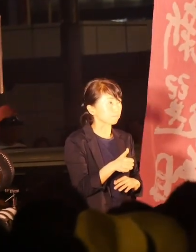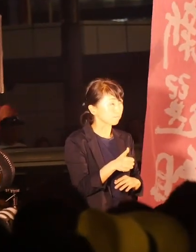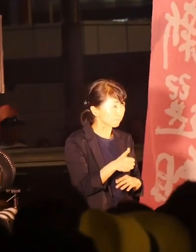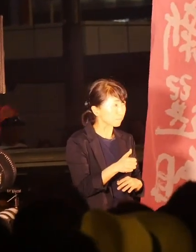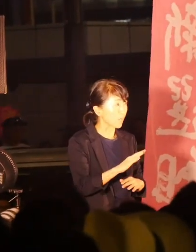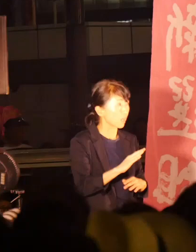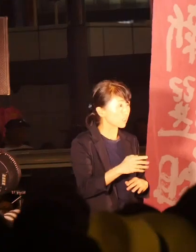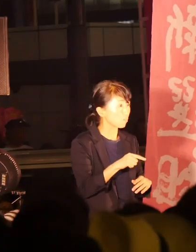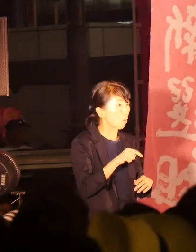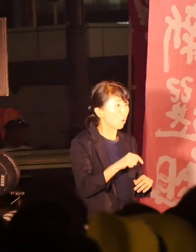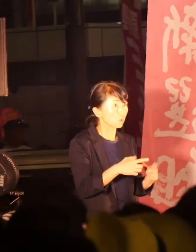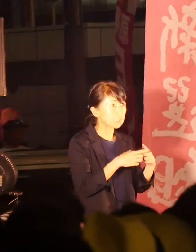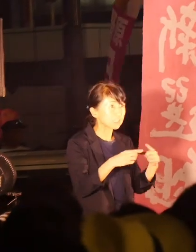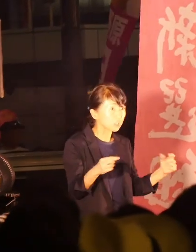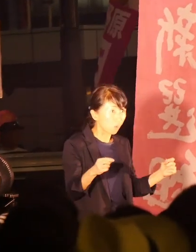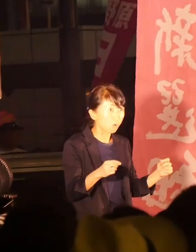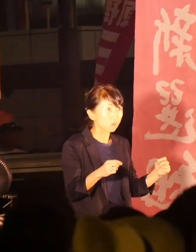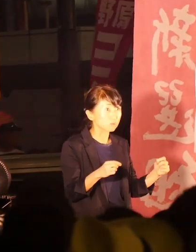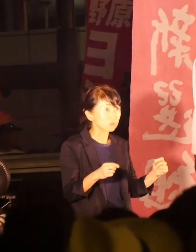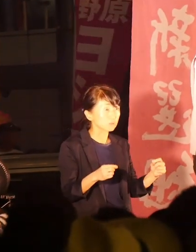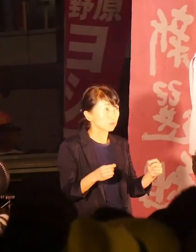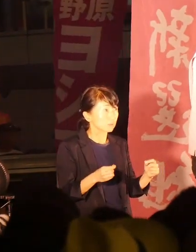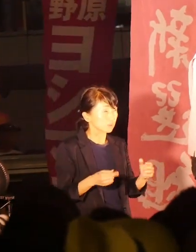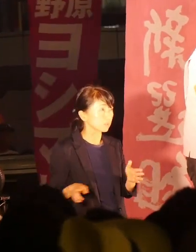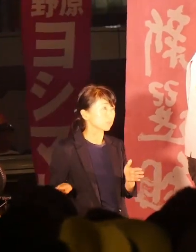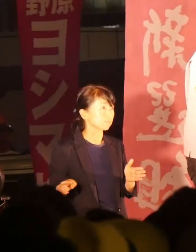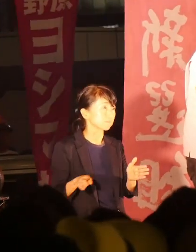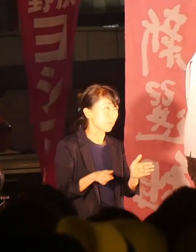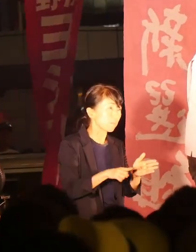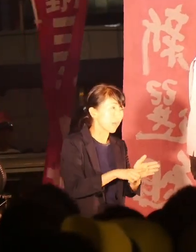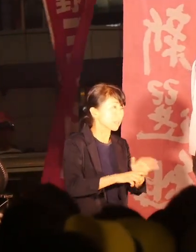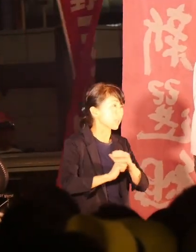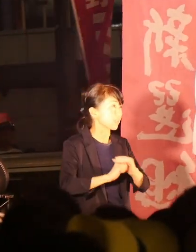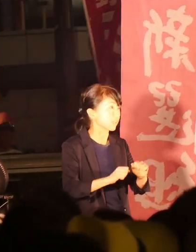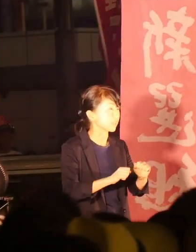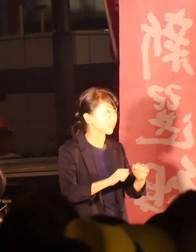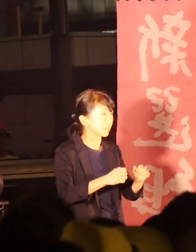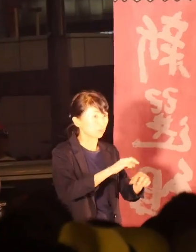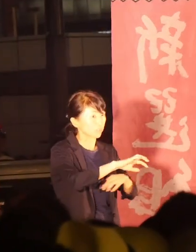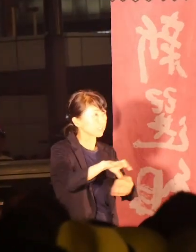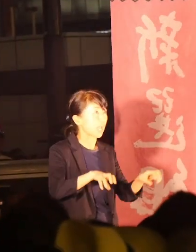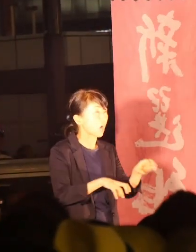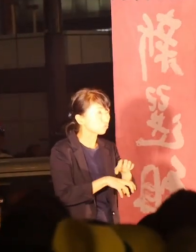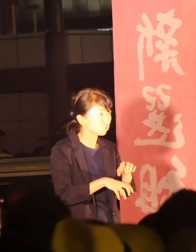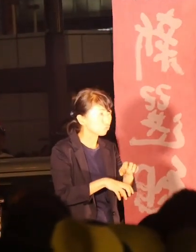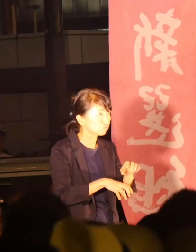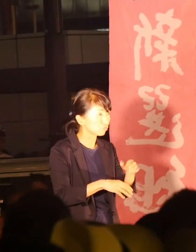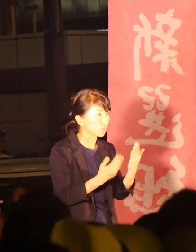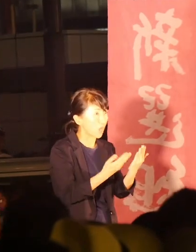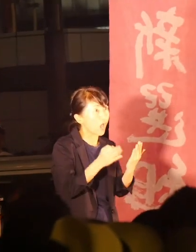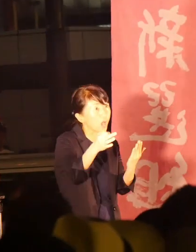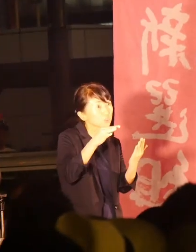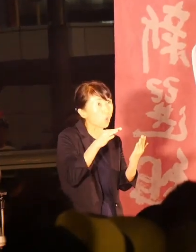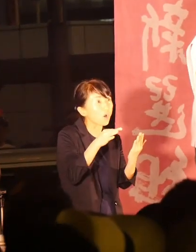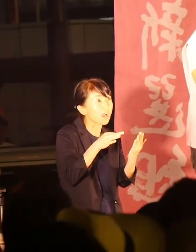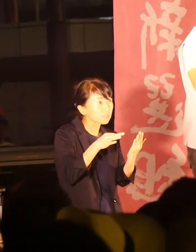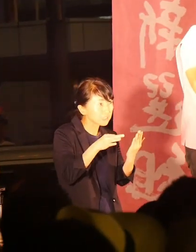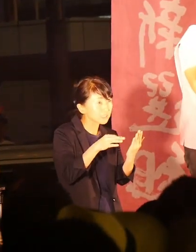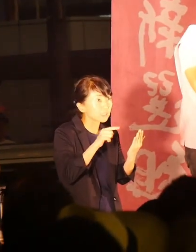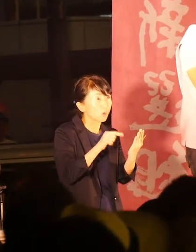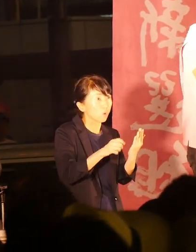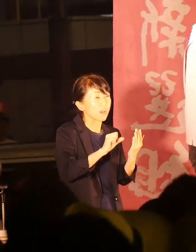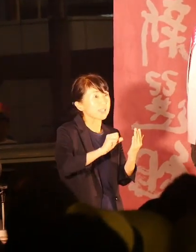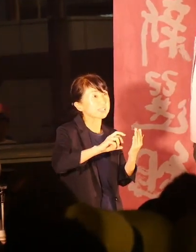けれども、この国がやってきたことは真逆。何か、奨学金というサラ金